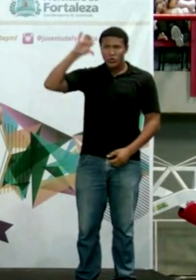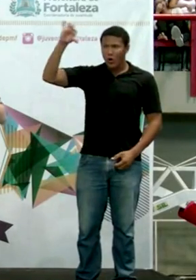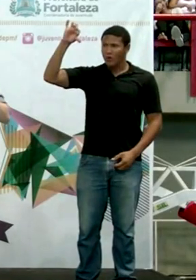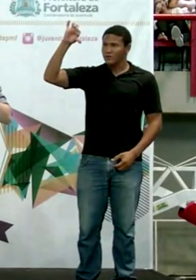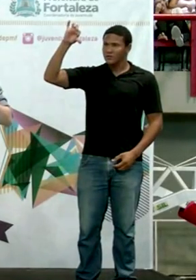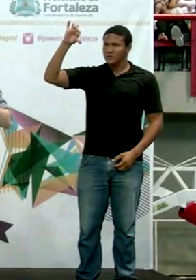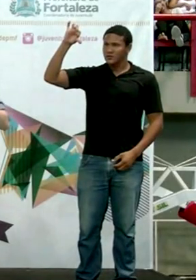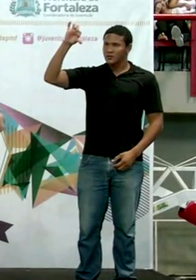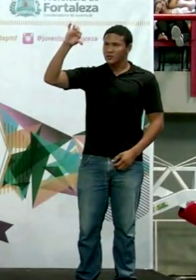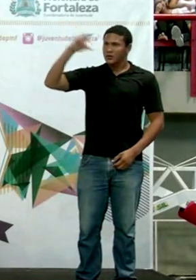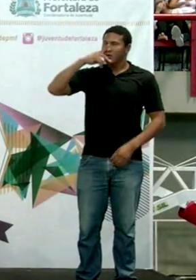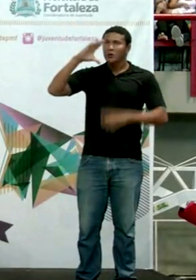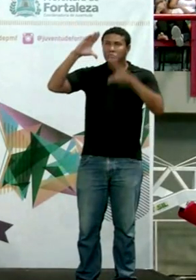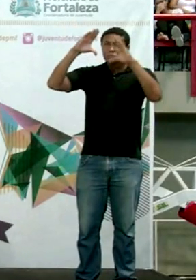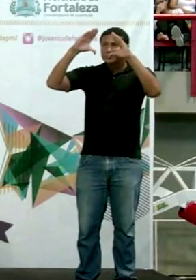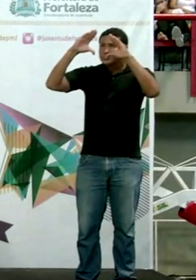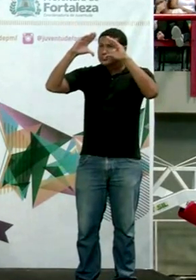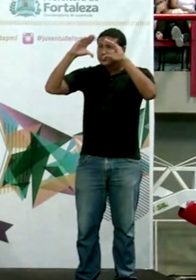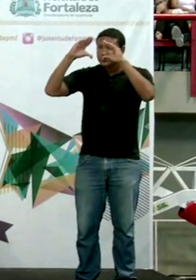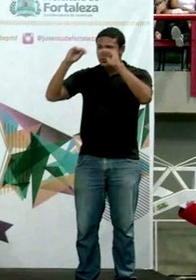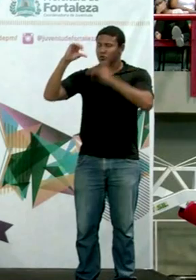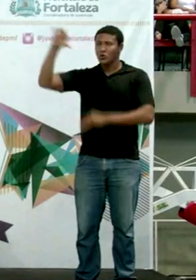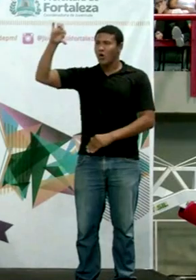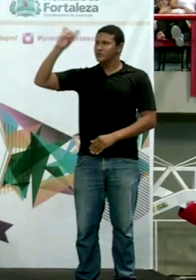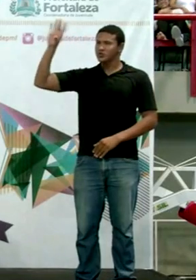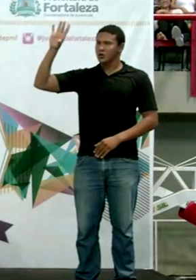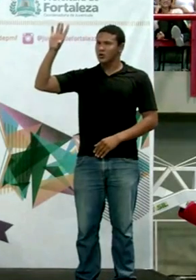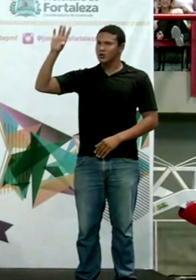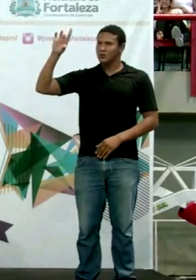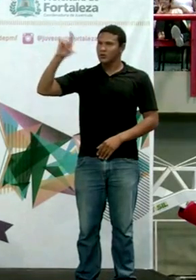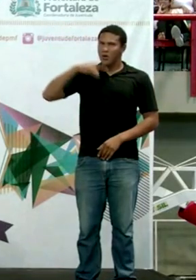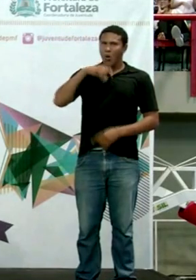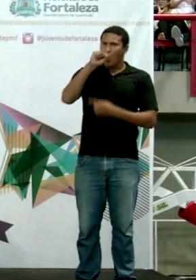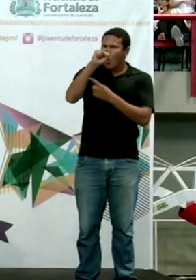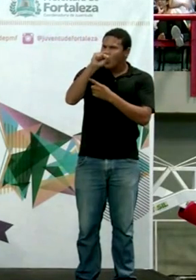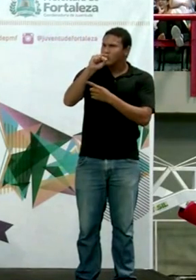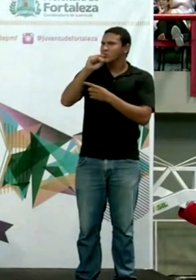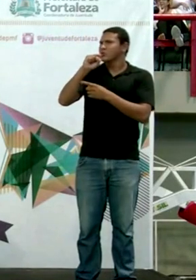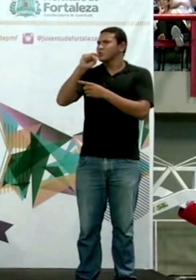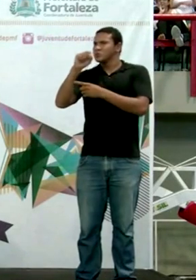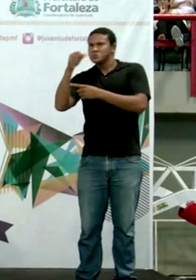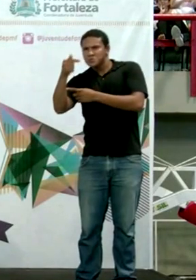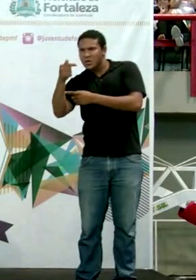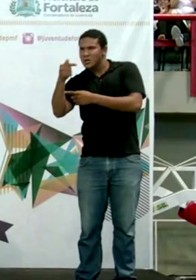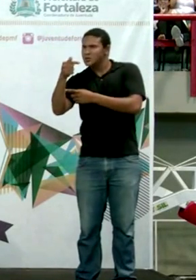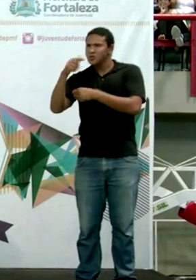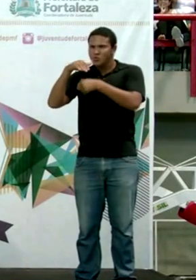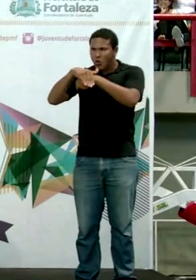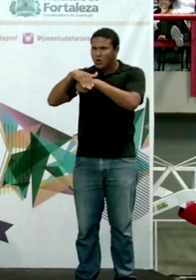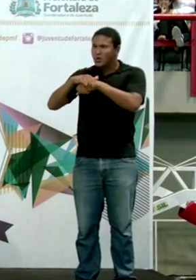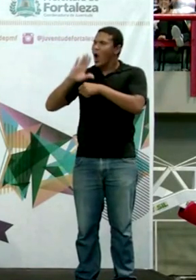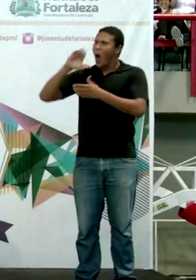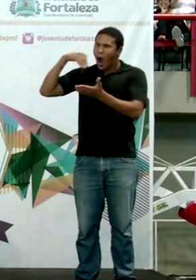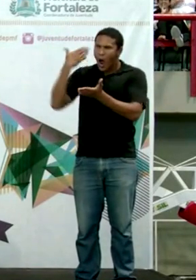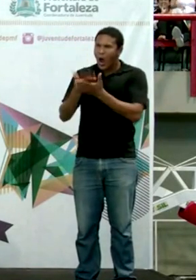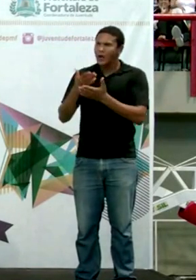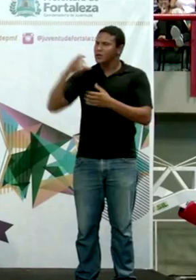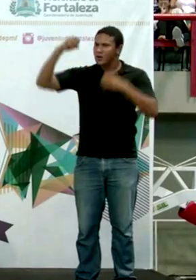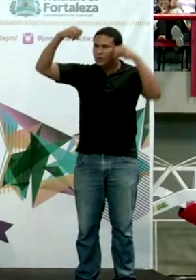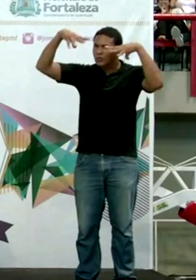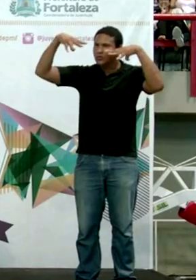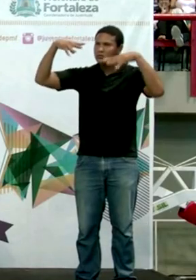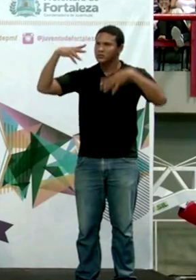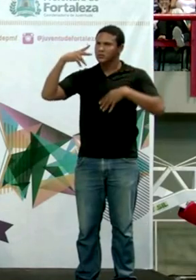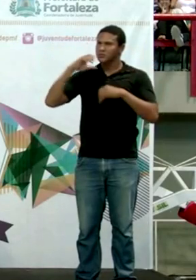Então, nesse momento, existe mais luz, que é o verão. Não é verdade? Mas agora em janeiro,